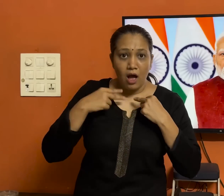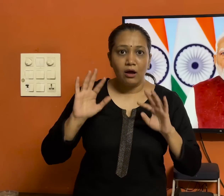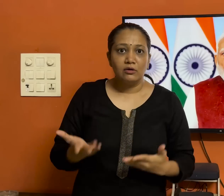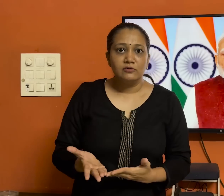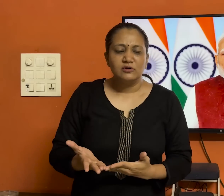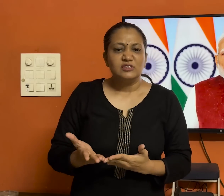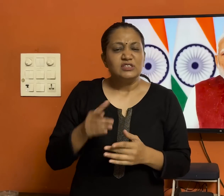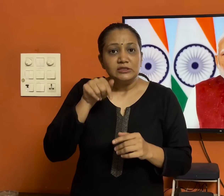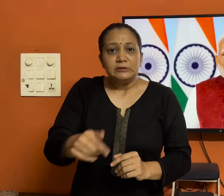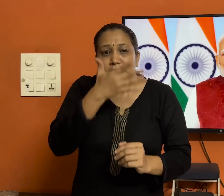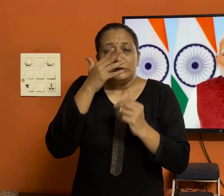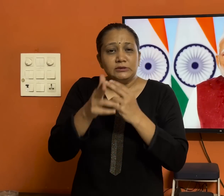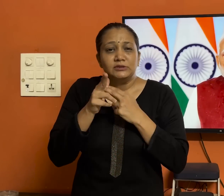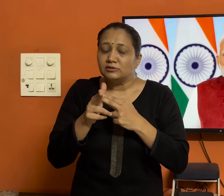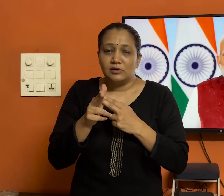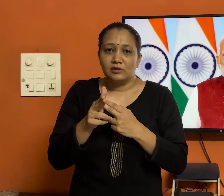यह आतंक का